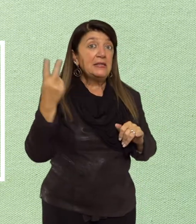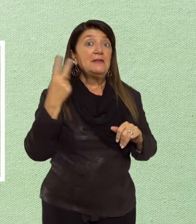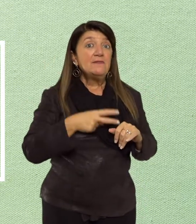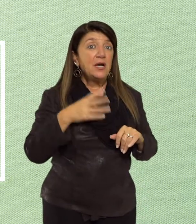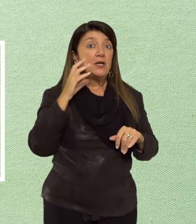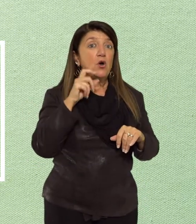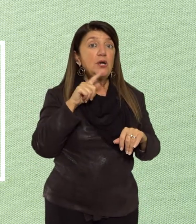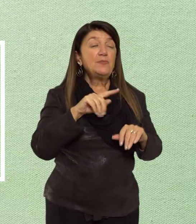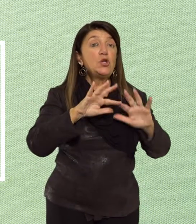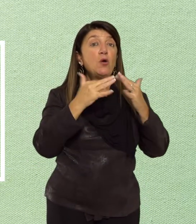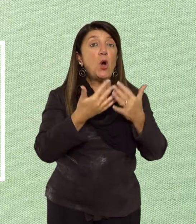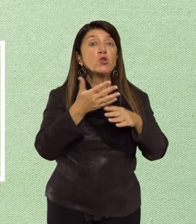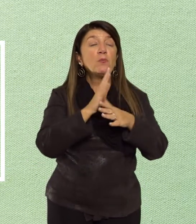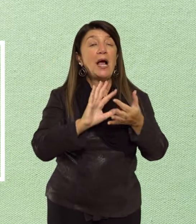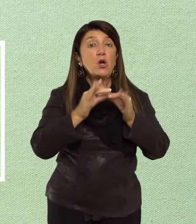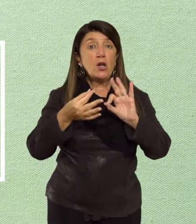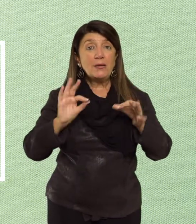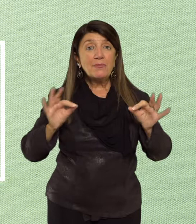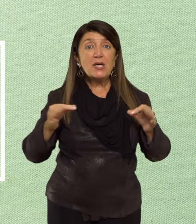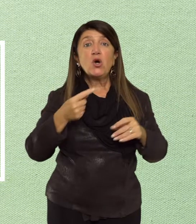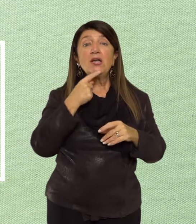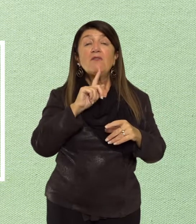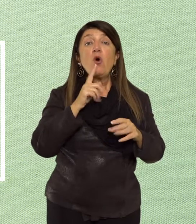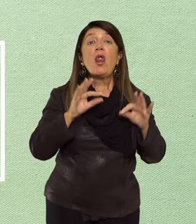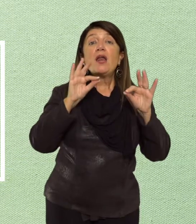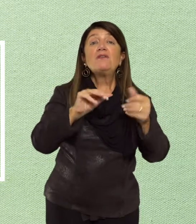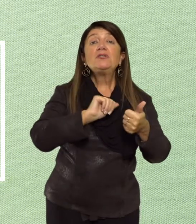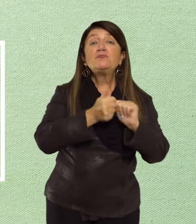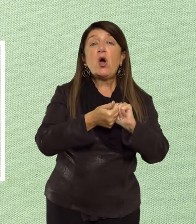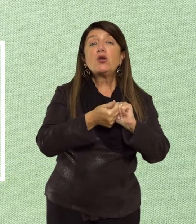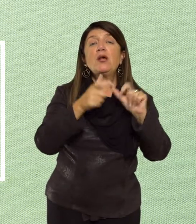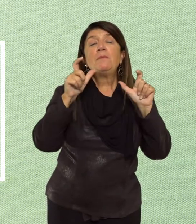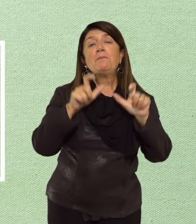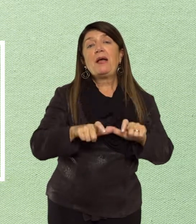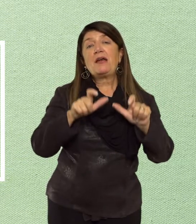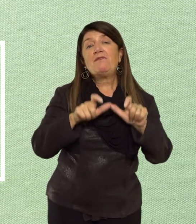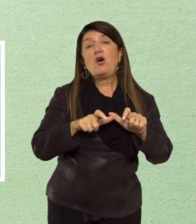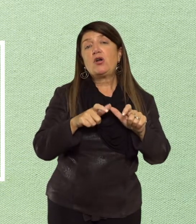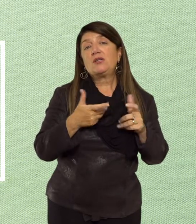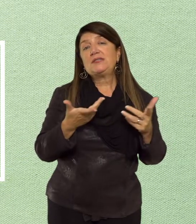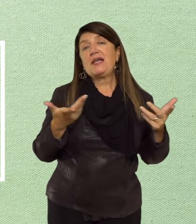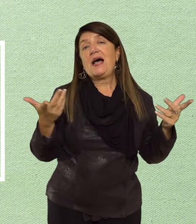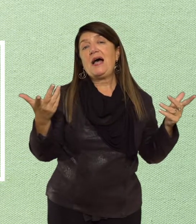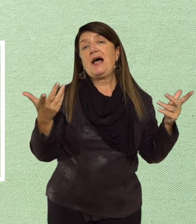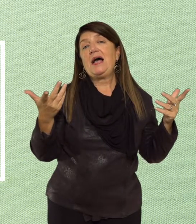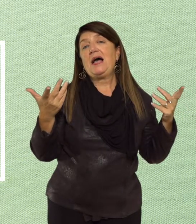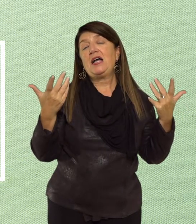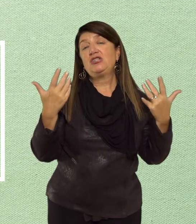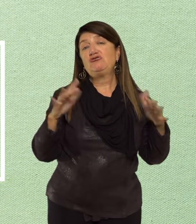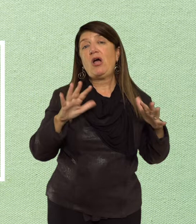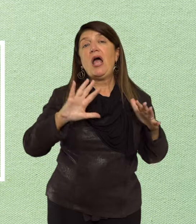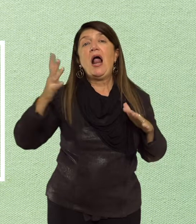cioè, ci sono anche, c'è anche chi vuole fare sport e arrivare a certi livelli, quindi ovviamente come gli atleti olimpici che Sì,